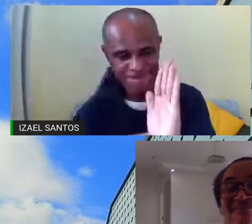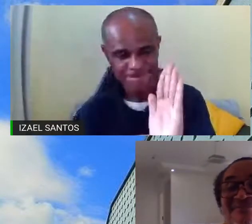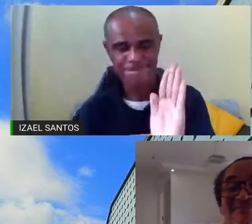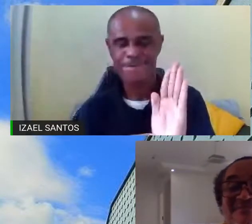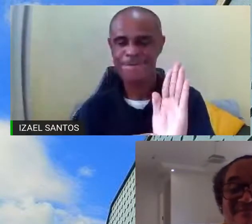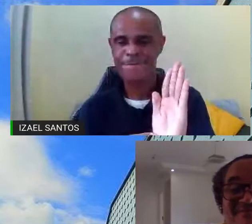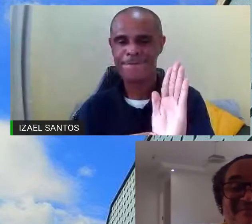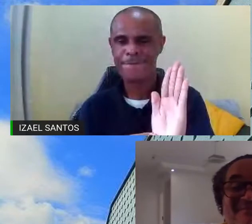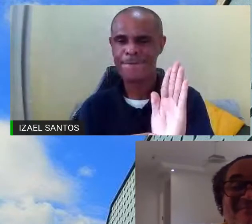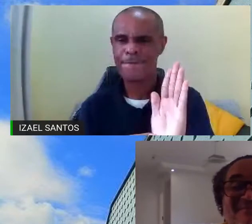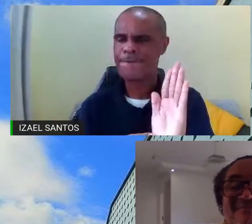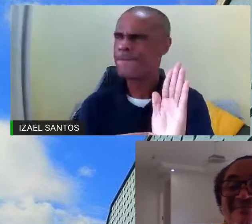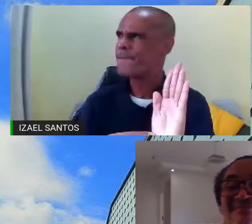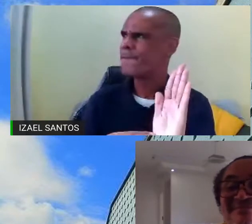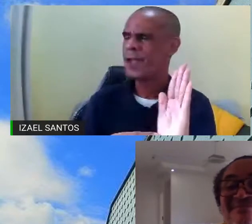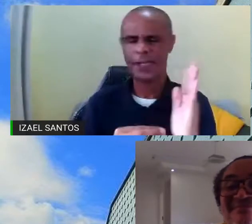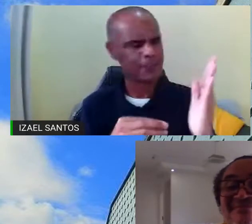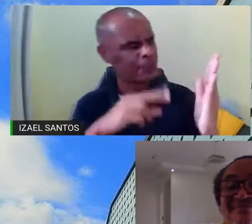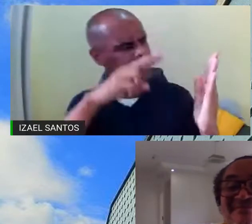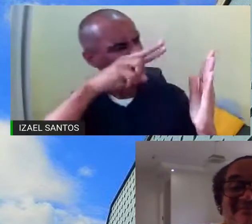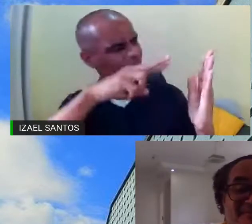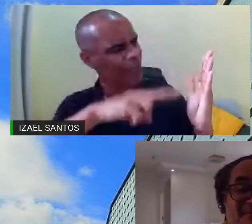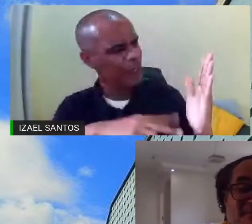não apenas sobre o sentido